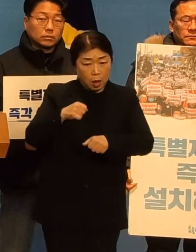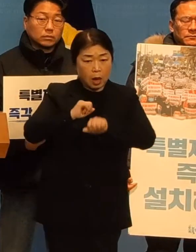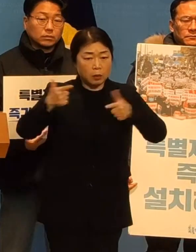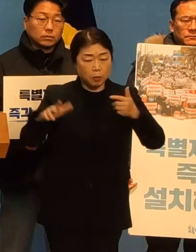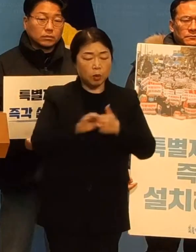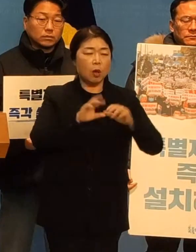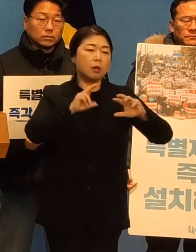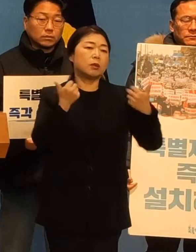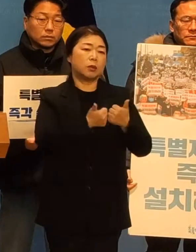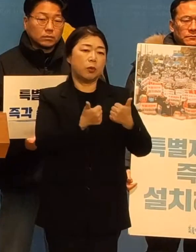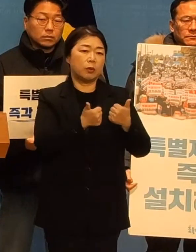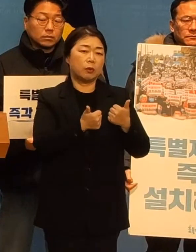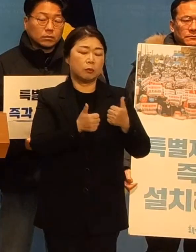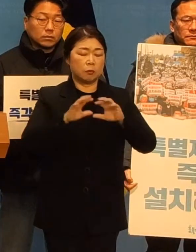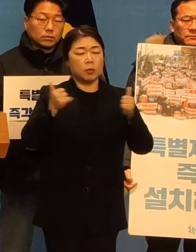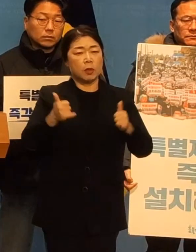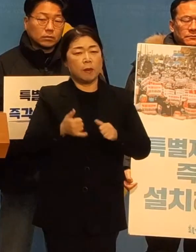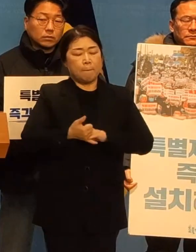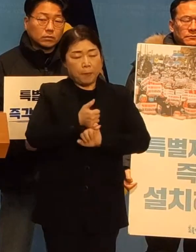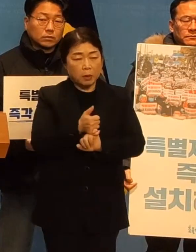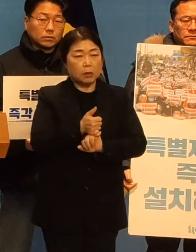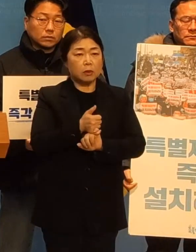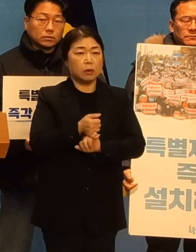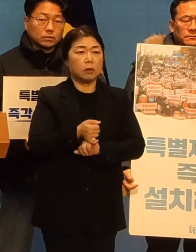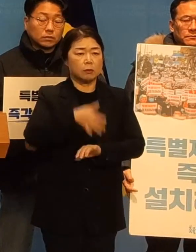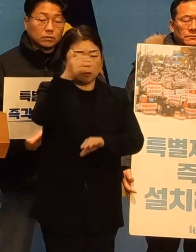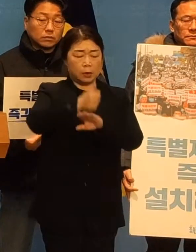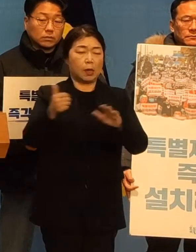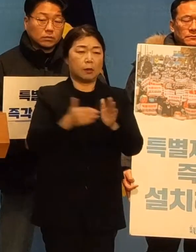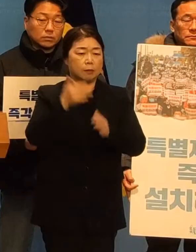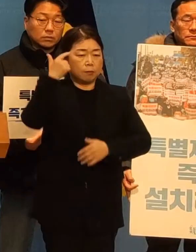국회의원들은 국민들이 반드시